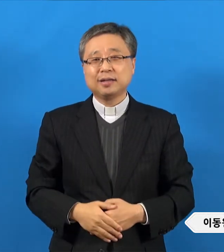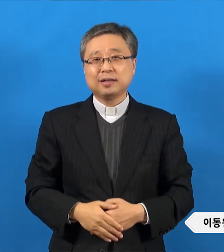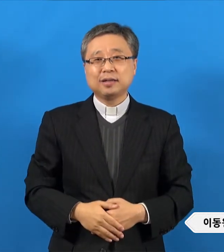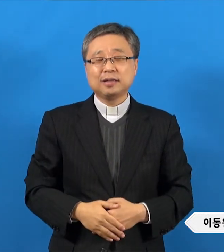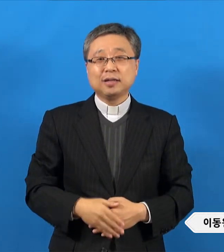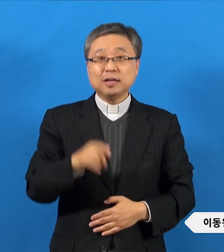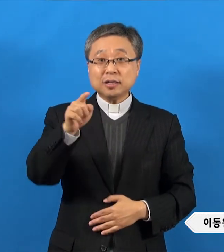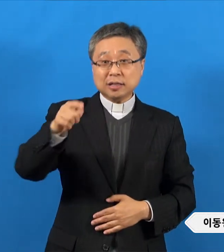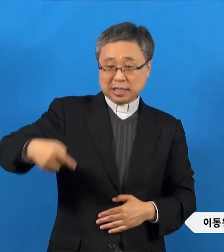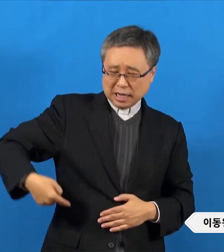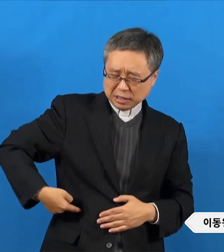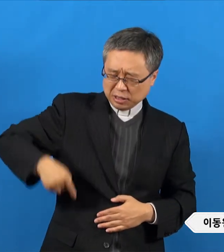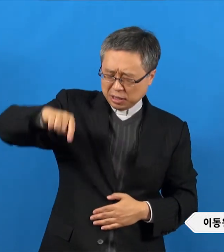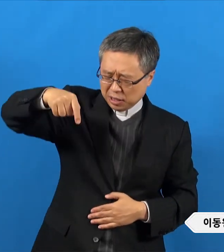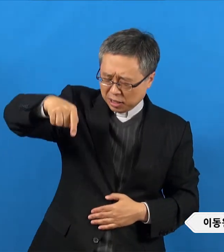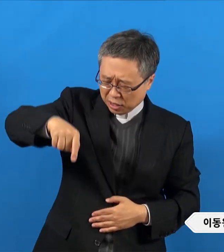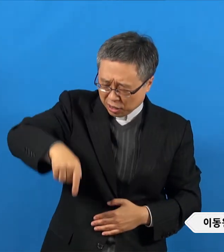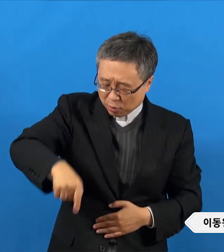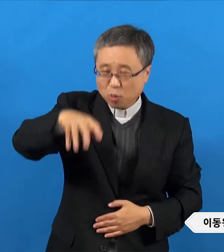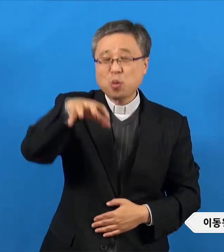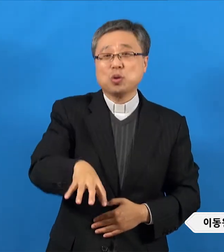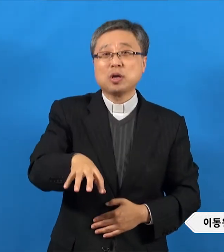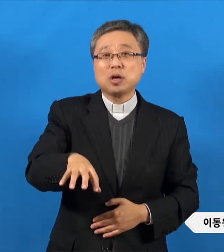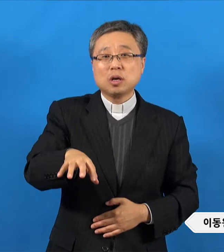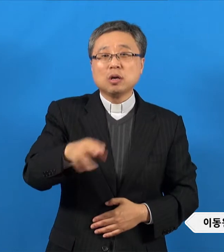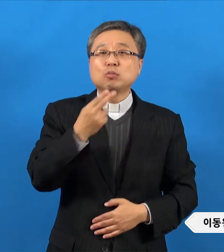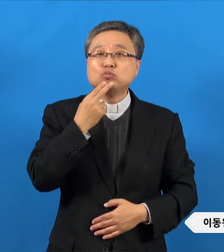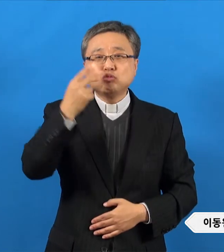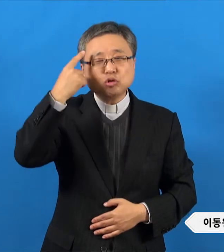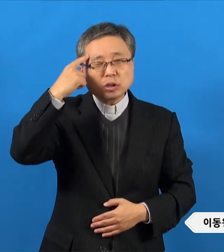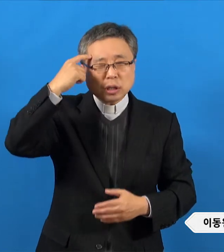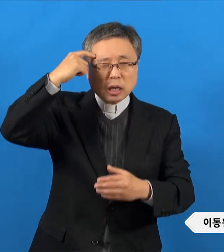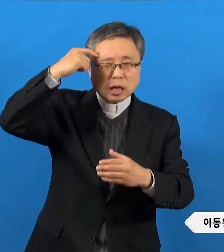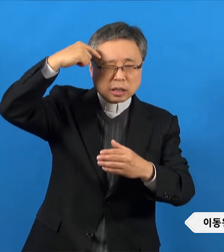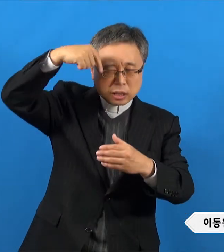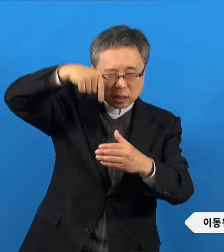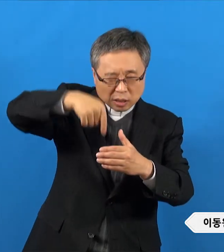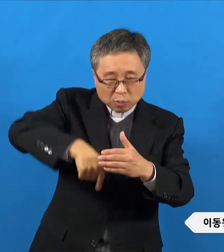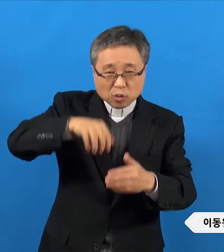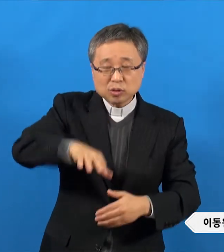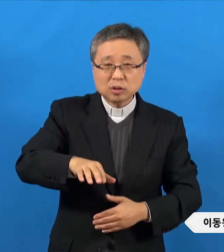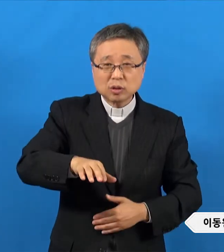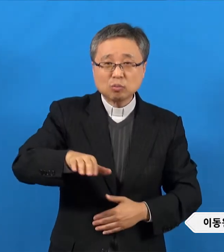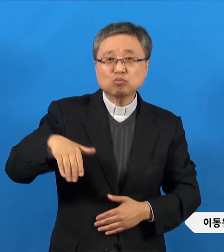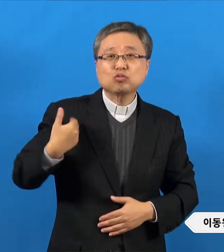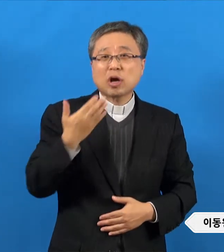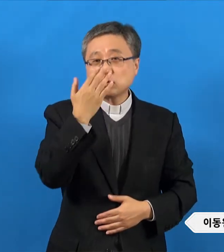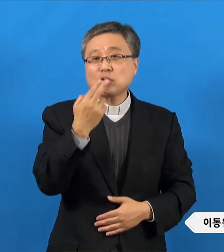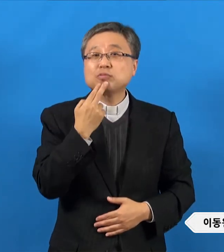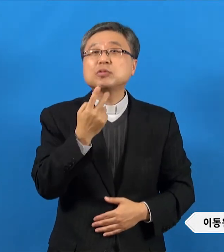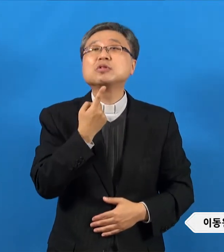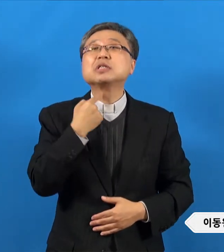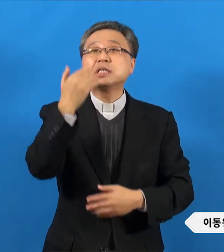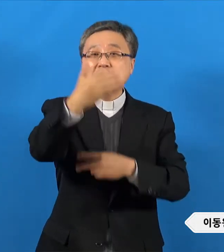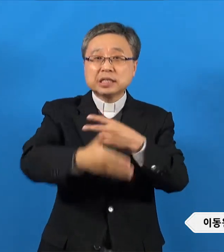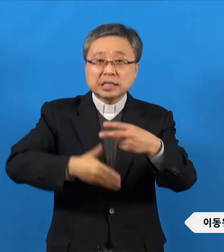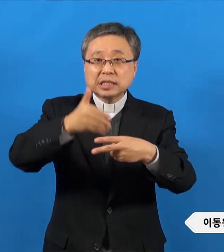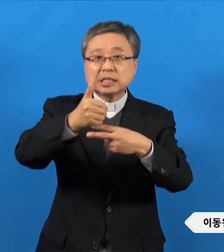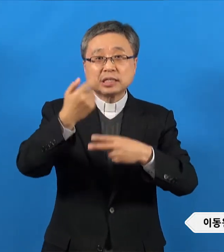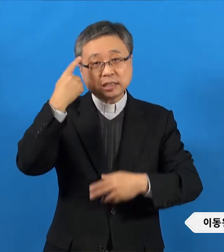그의 양심 깊은 곳에서, 그의 무의식의 깊은 곳에서 부정할 수 없었던 신의식. 그럼에도